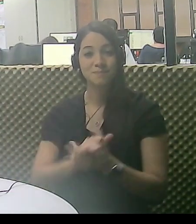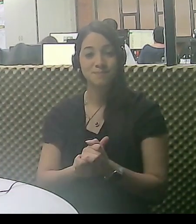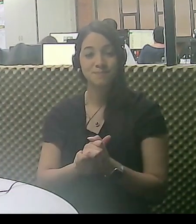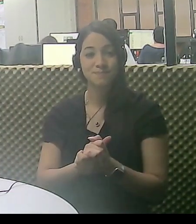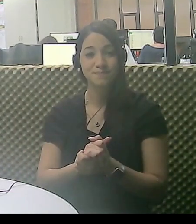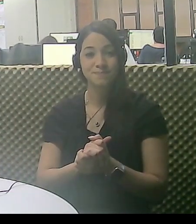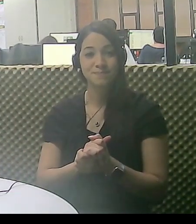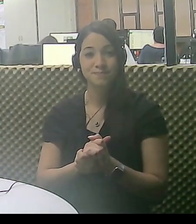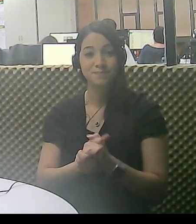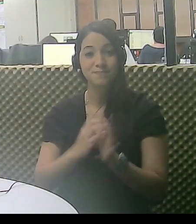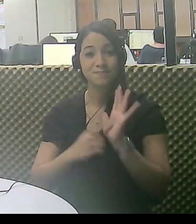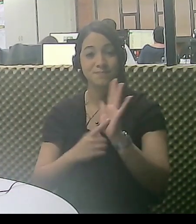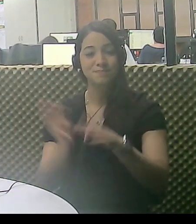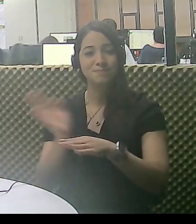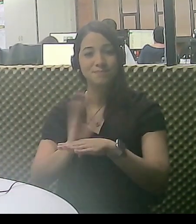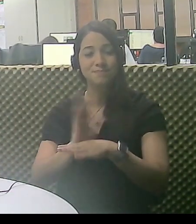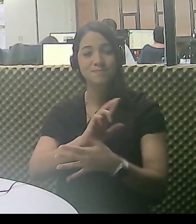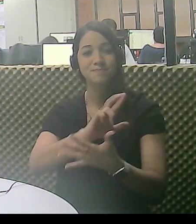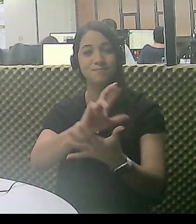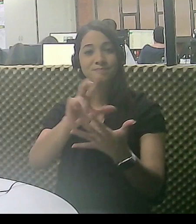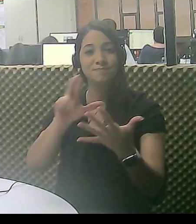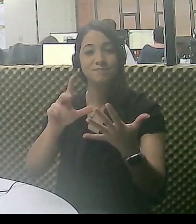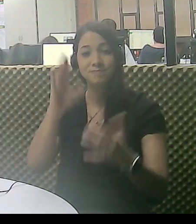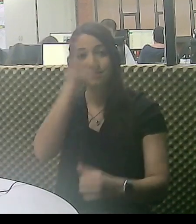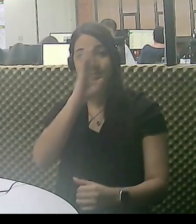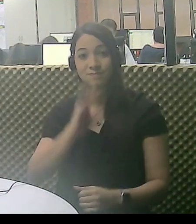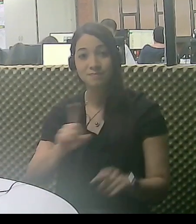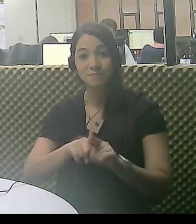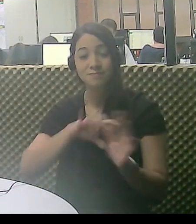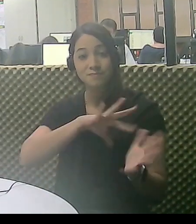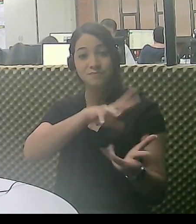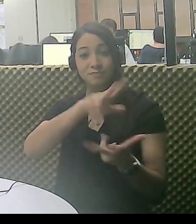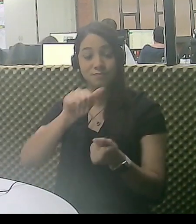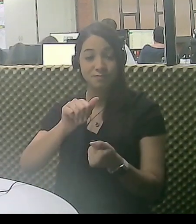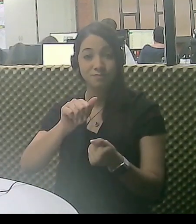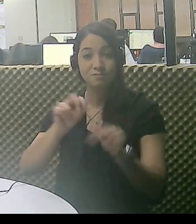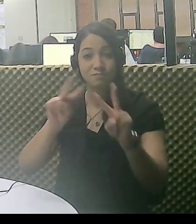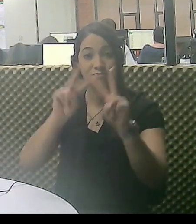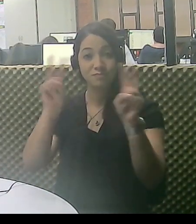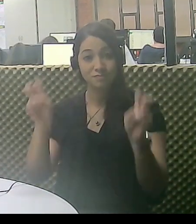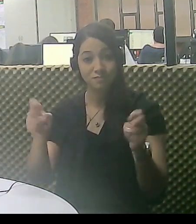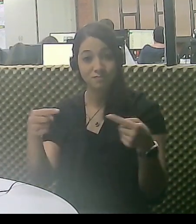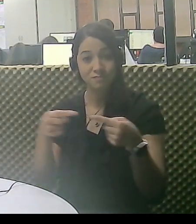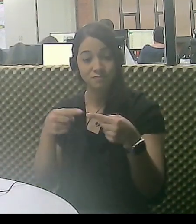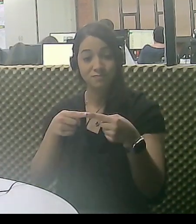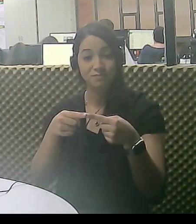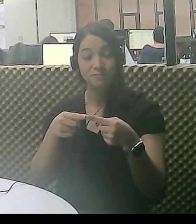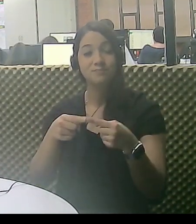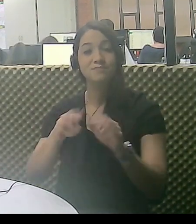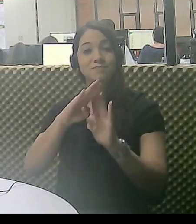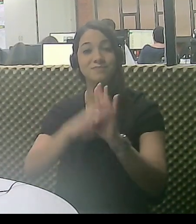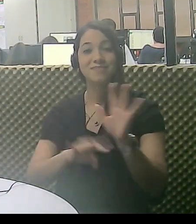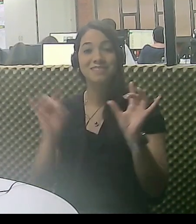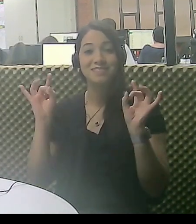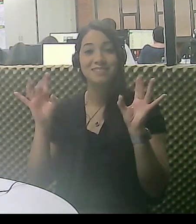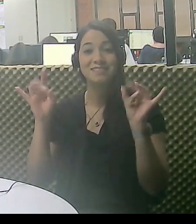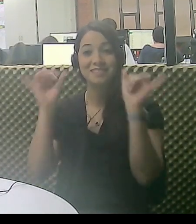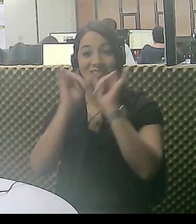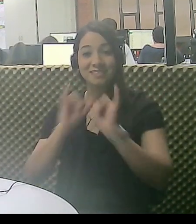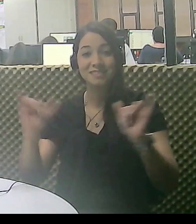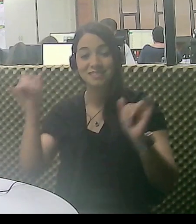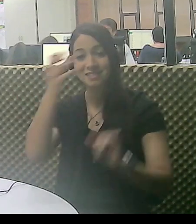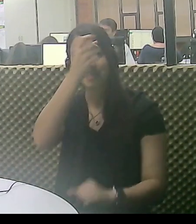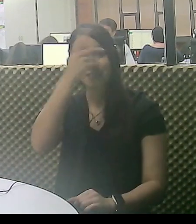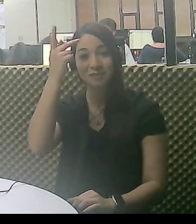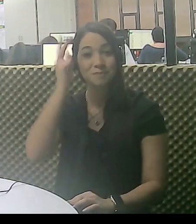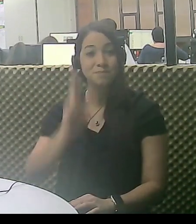LGBTQIAPN+, com a exibição de vários curtas nacionais e internacionais com a temática. A programação especial divulgada pela Prefeitura